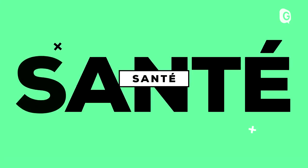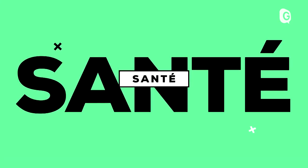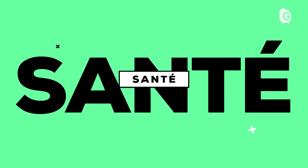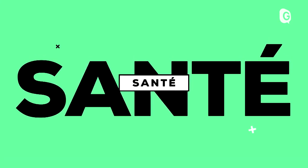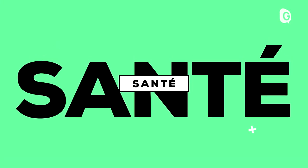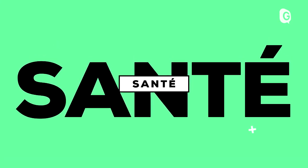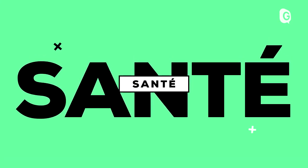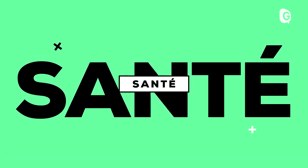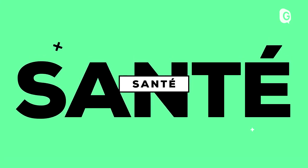Générique